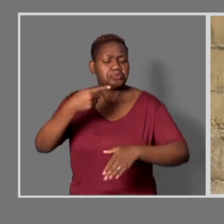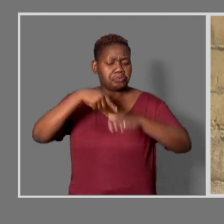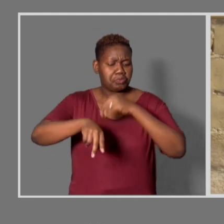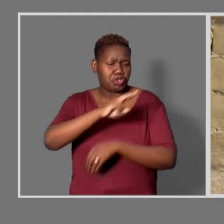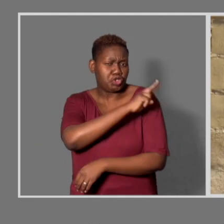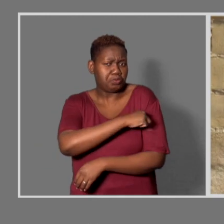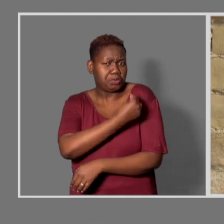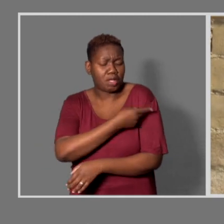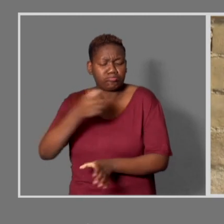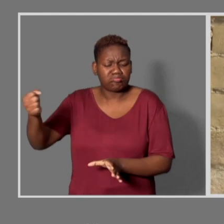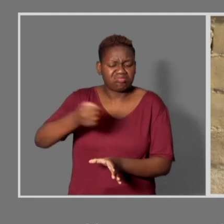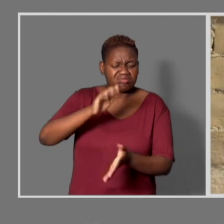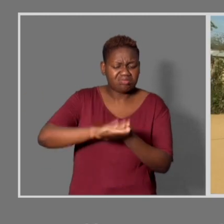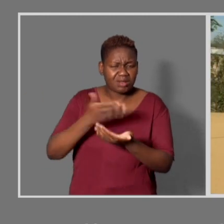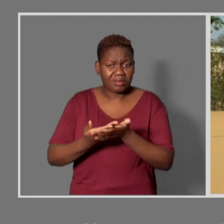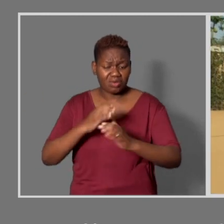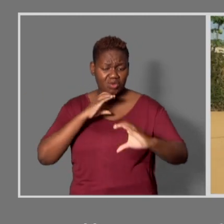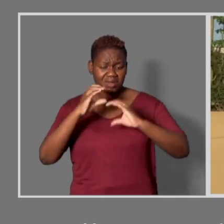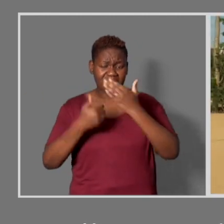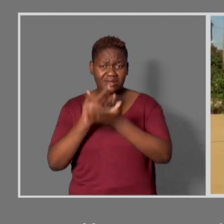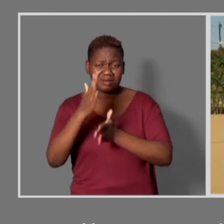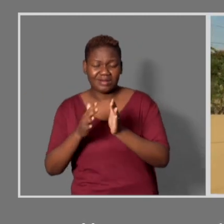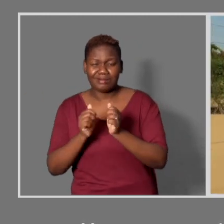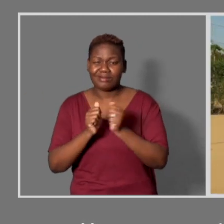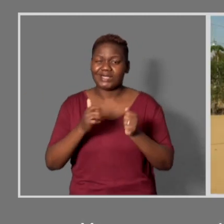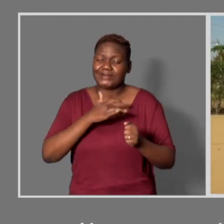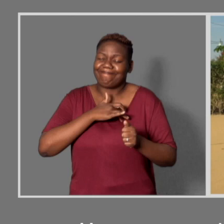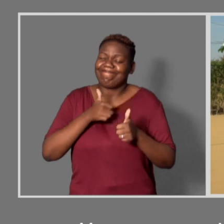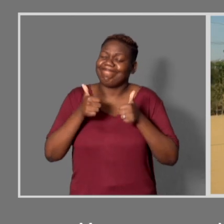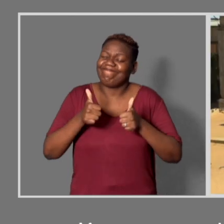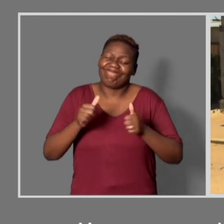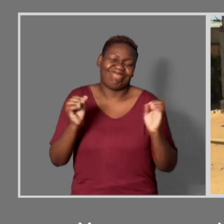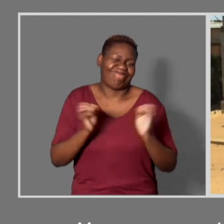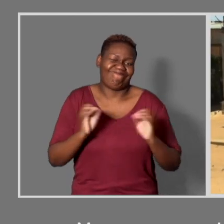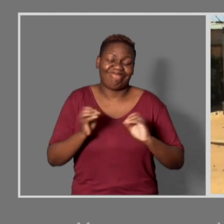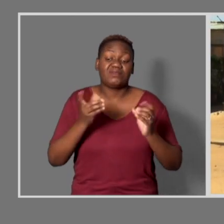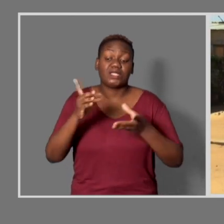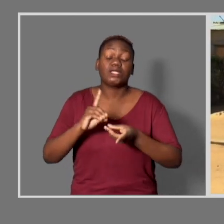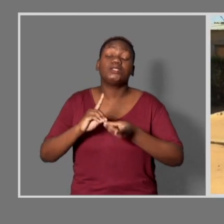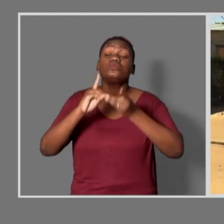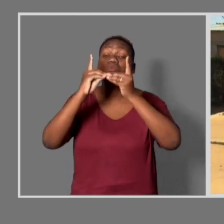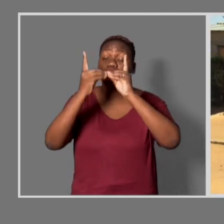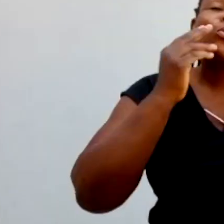Mas a presença de um intérprete de língua de sinais às vezes incomoda as adolescentes surdas.